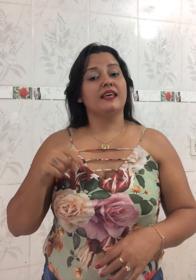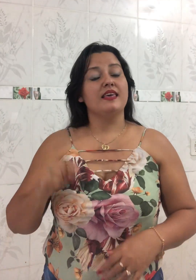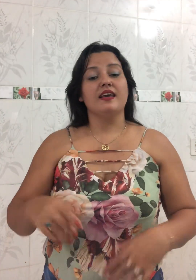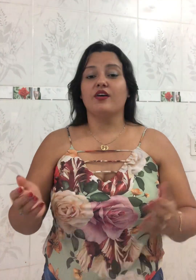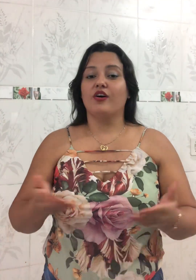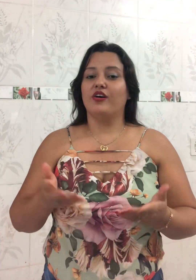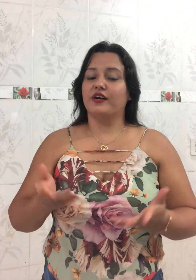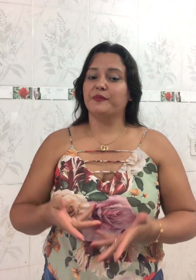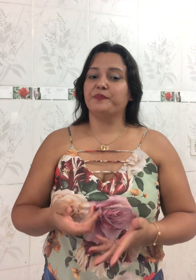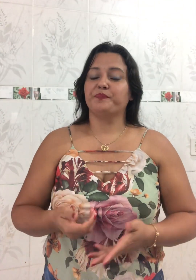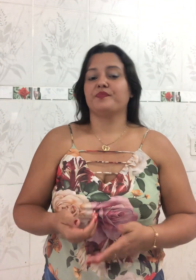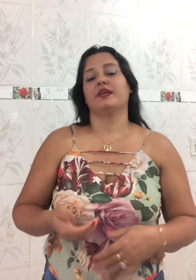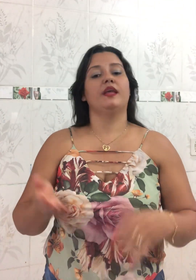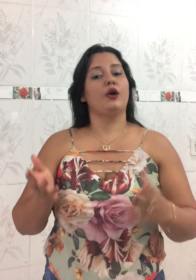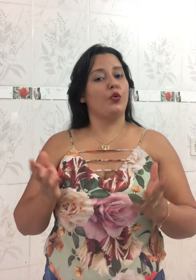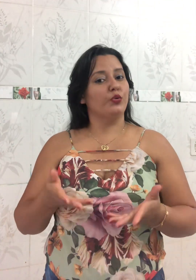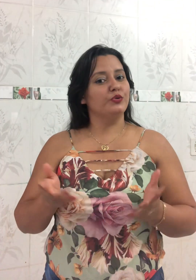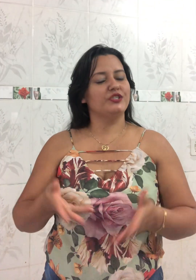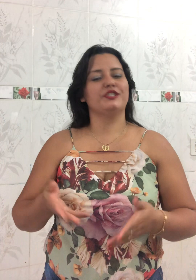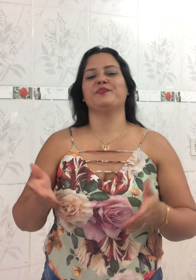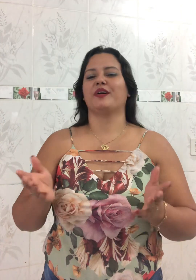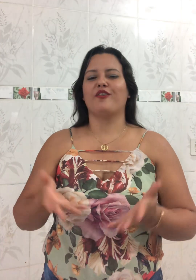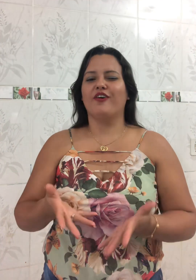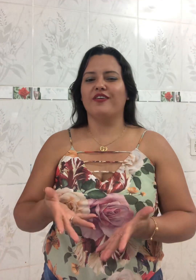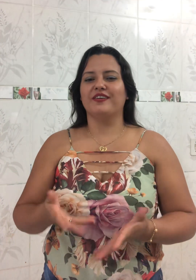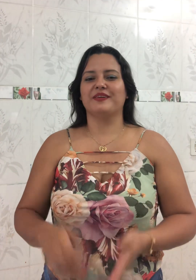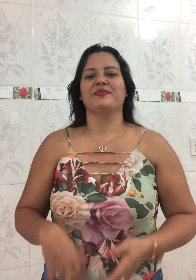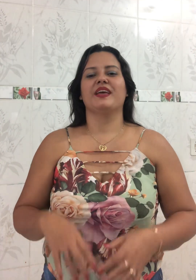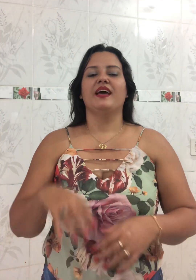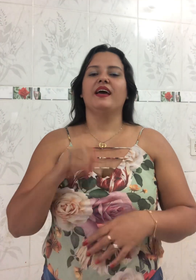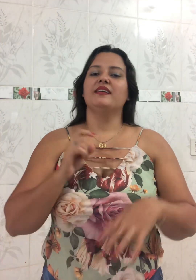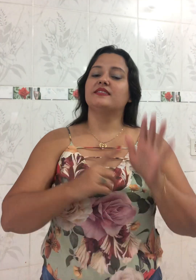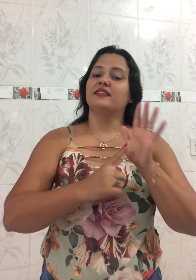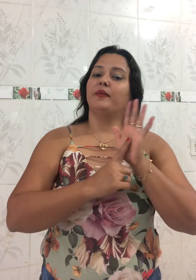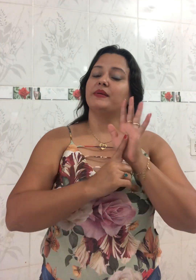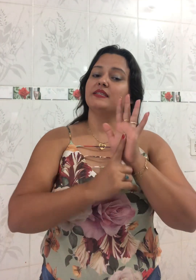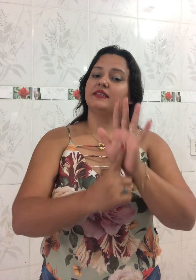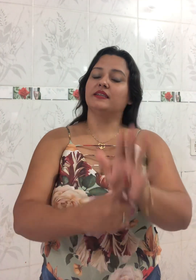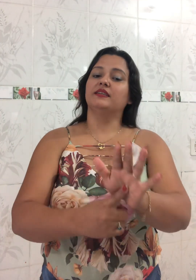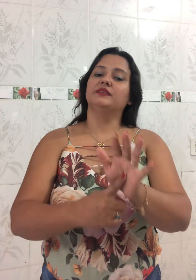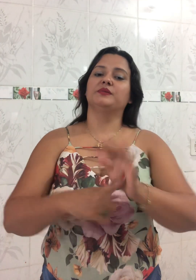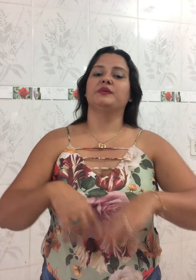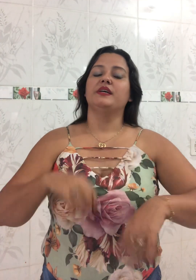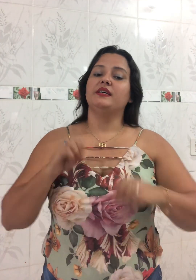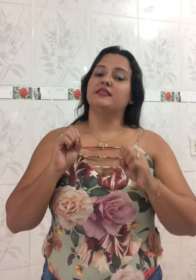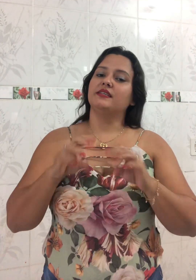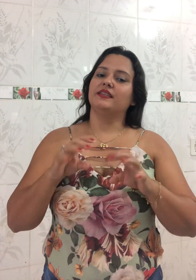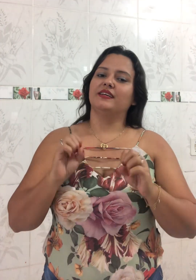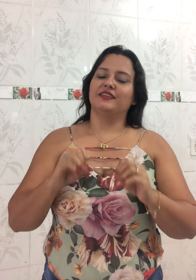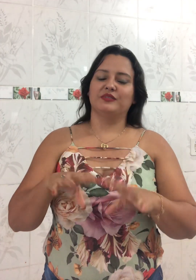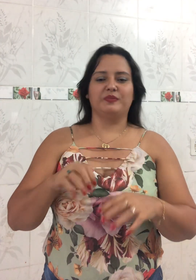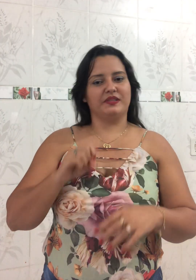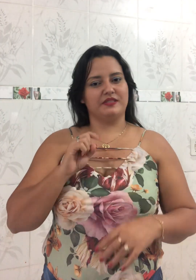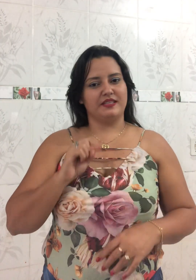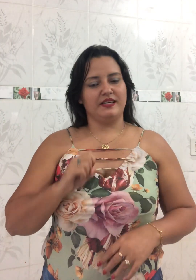aqui agora, hoje, agora, apresentando, ensinando para